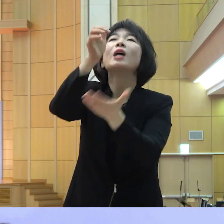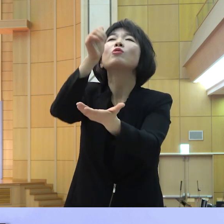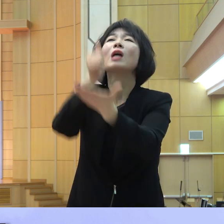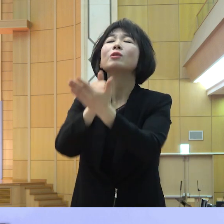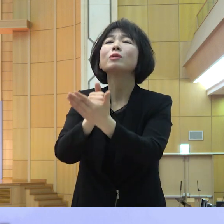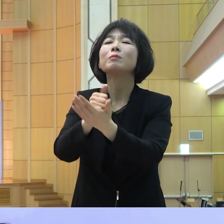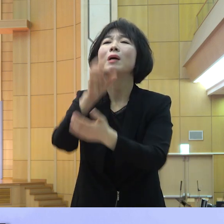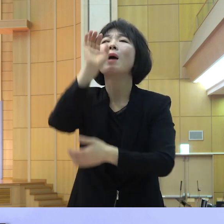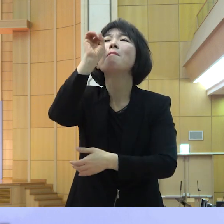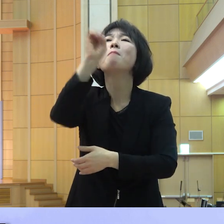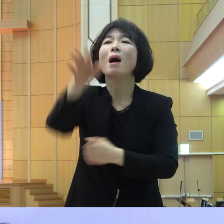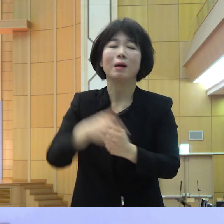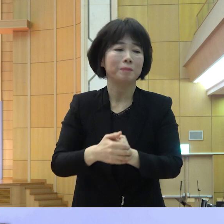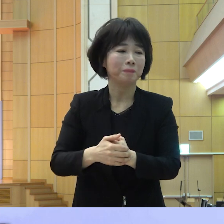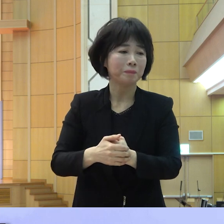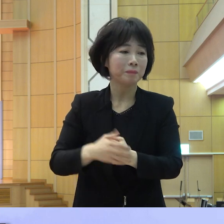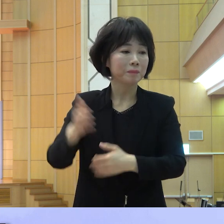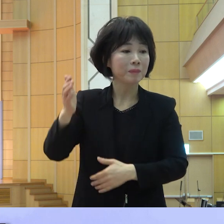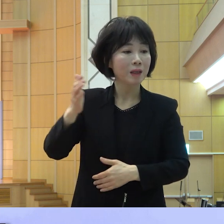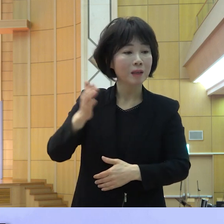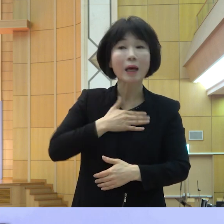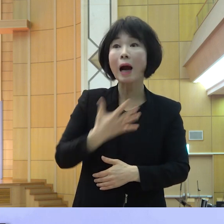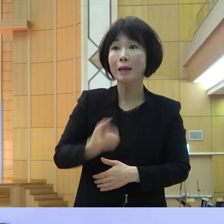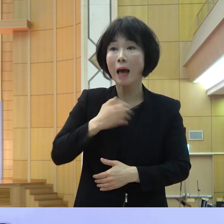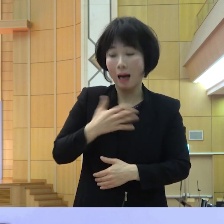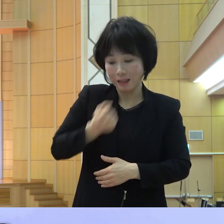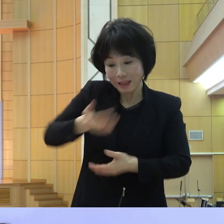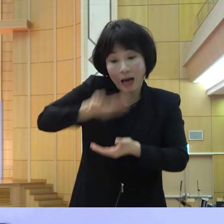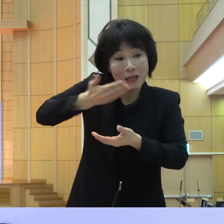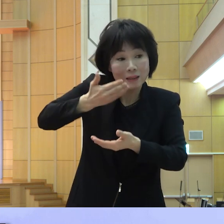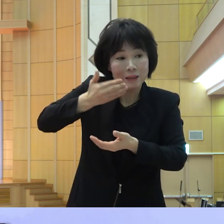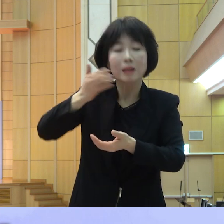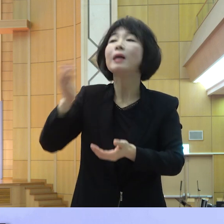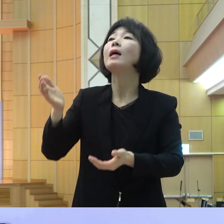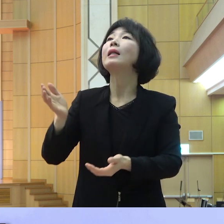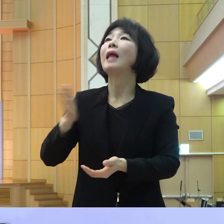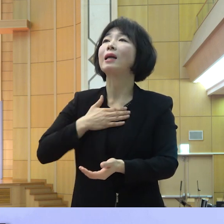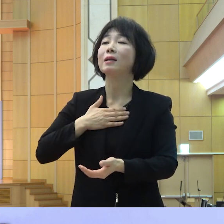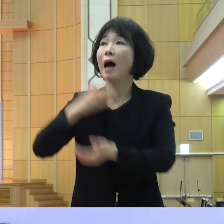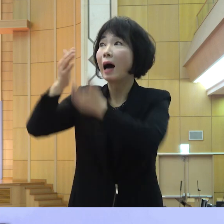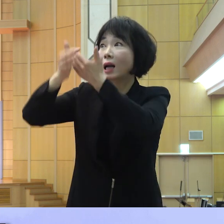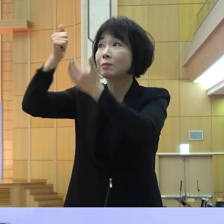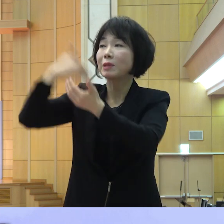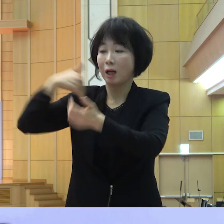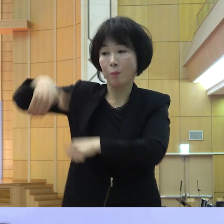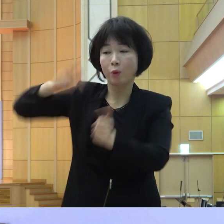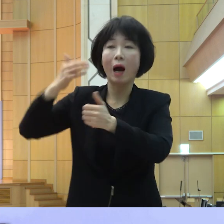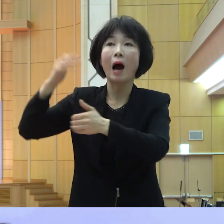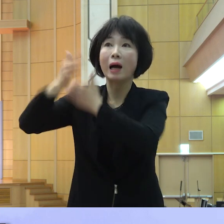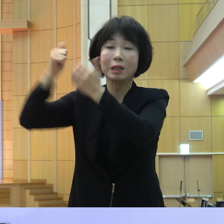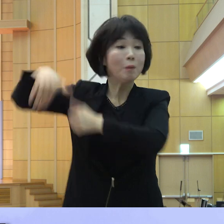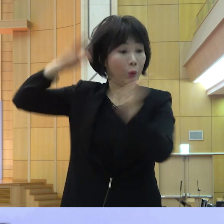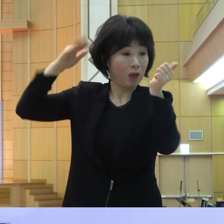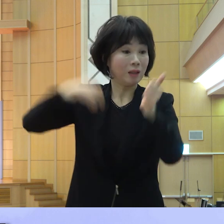양식은 나를 보내신, 하나님이 독생자 예수를 이 땅에 보냈잖아요. 나를